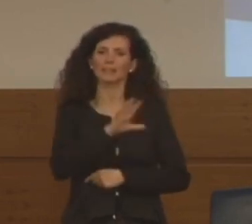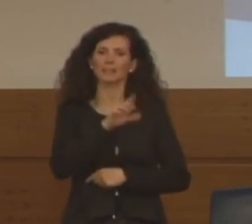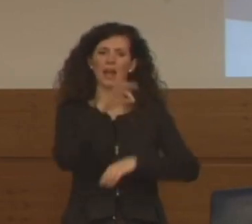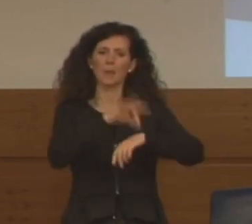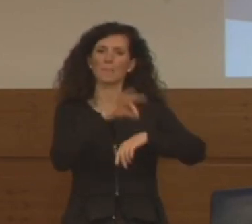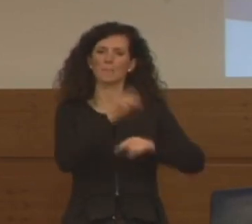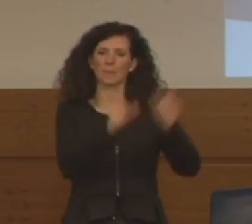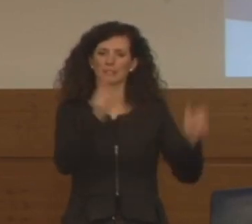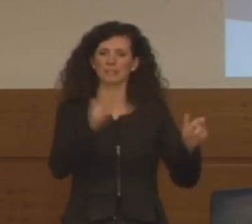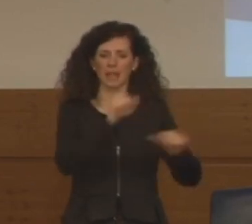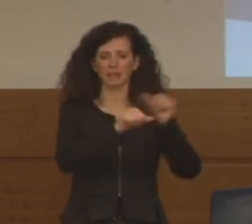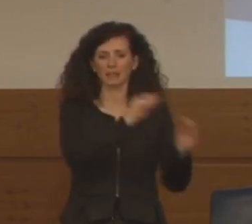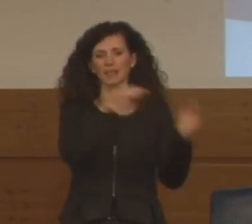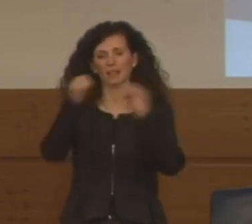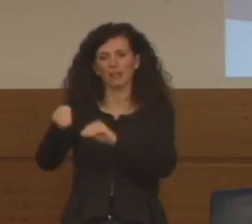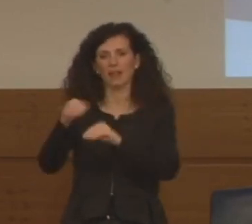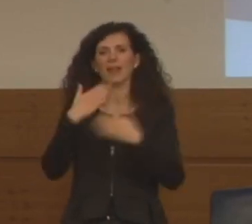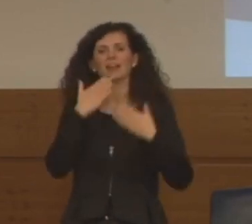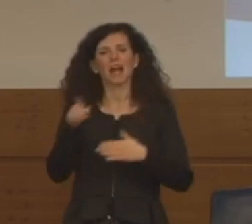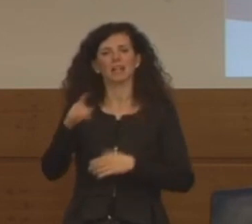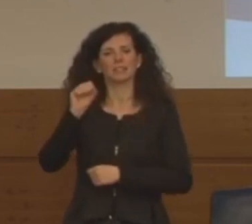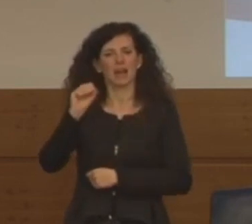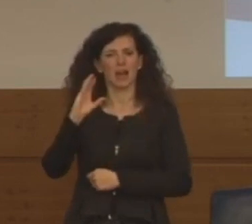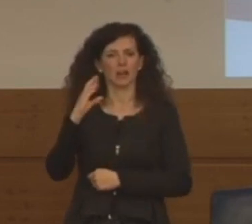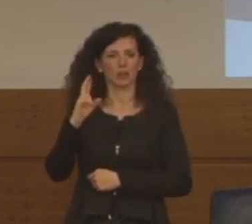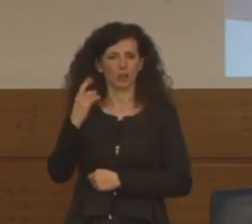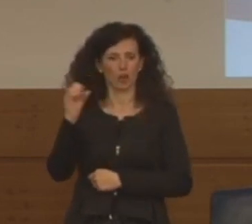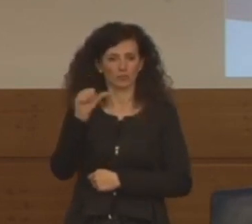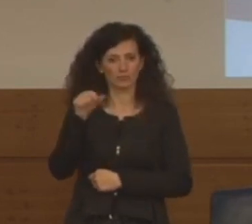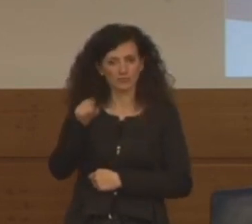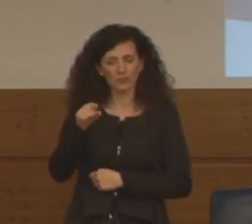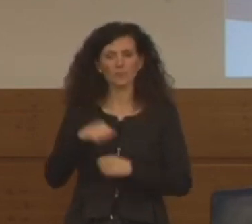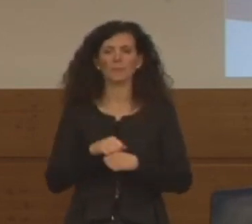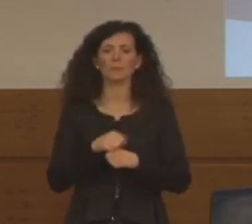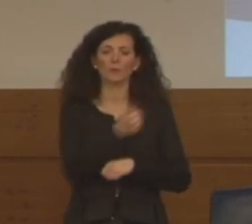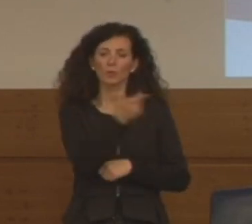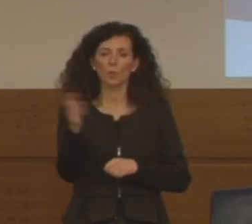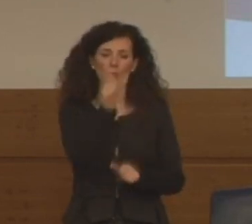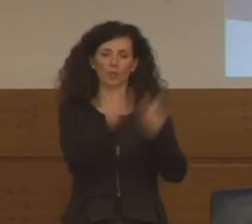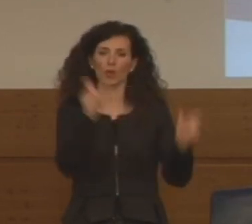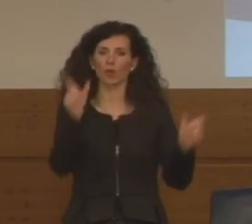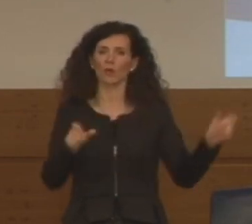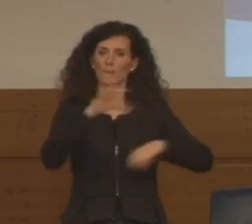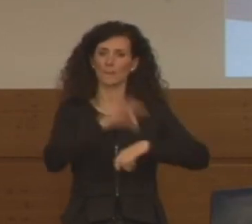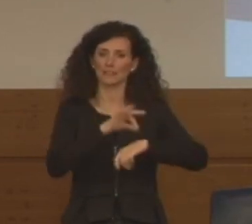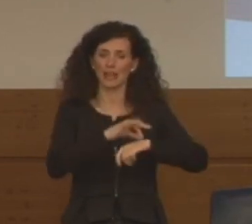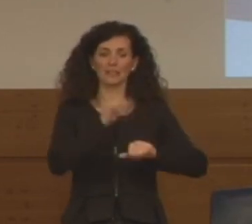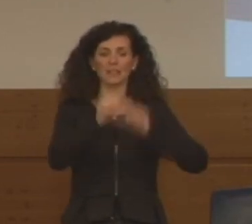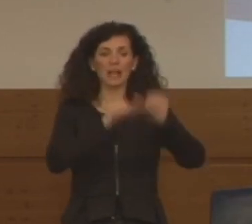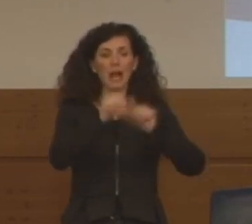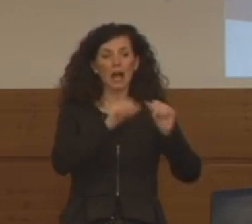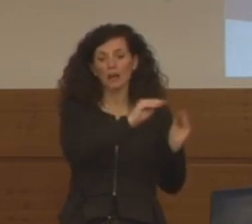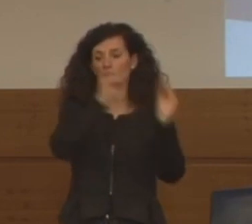della centrale e remota di soccorso sanitario la cross il numero dei pazienti complessivamente evacuati dalla